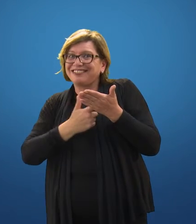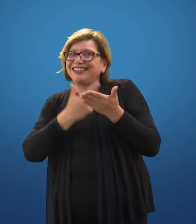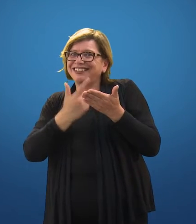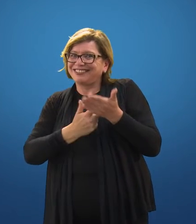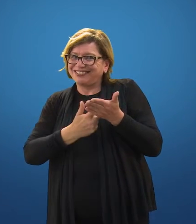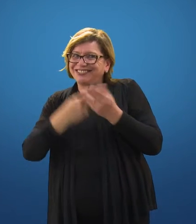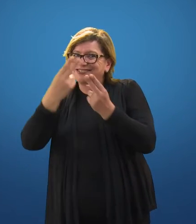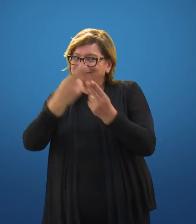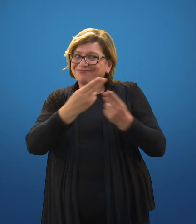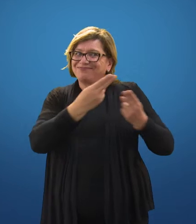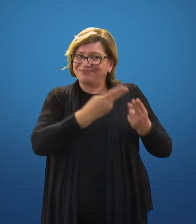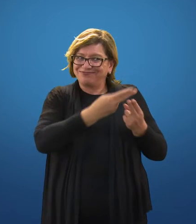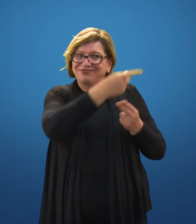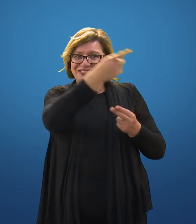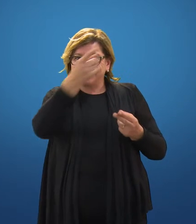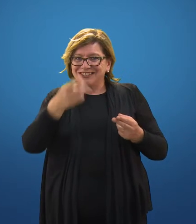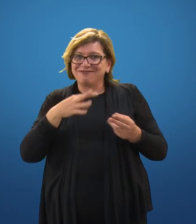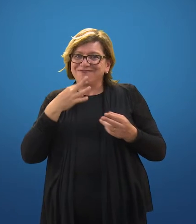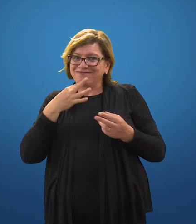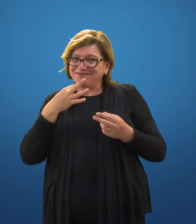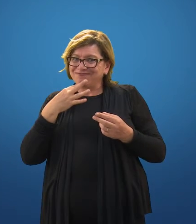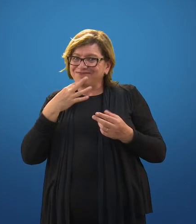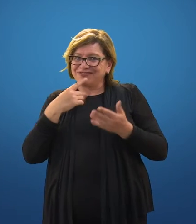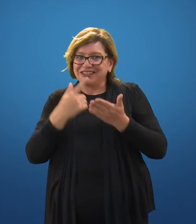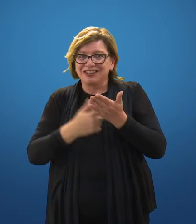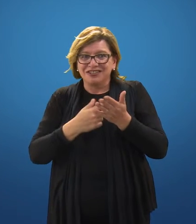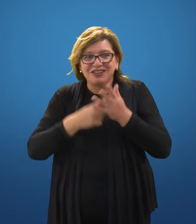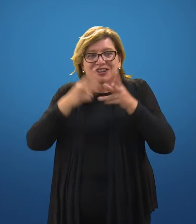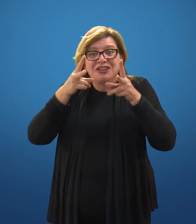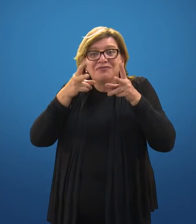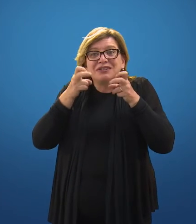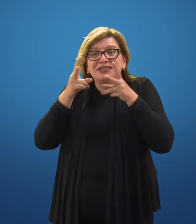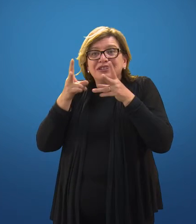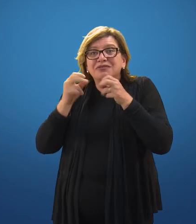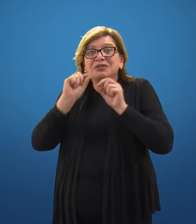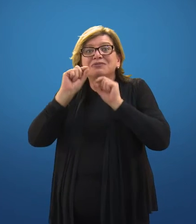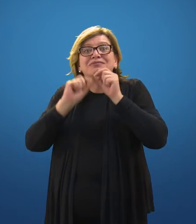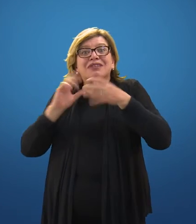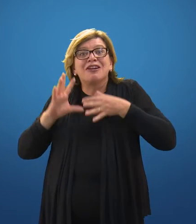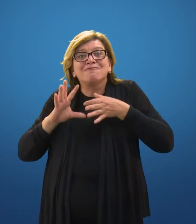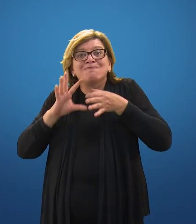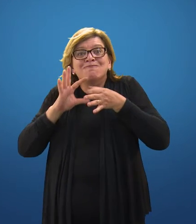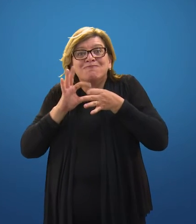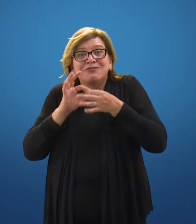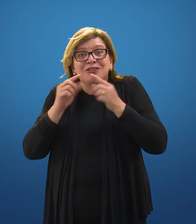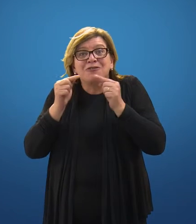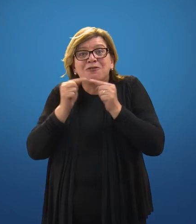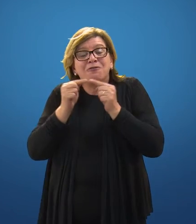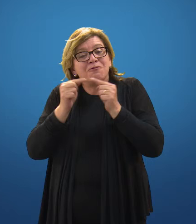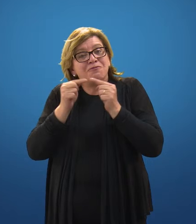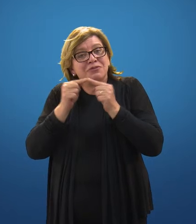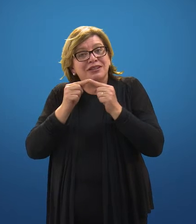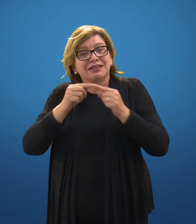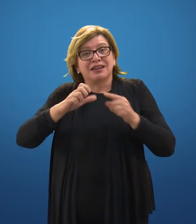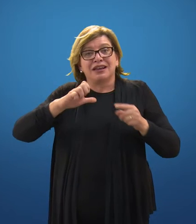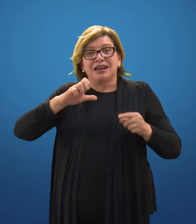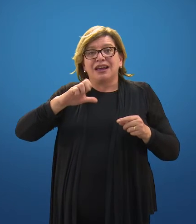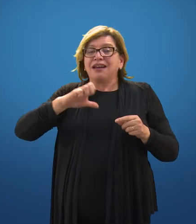Weber, A Ética Protestante e o Espírito do Capitalismo, para identificar quais são essas relações que existem